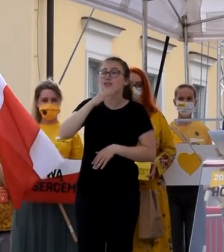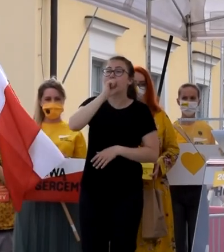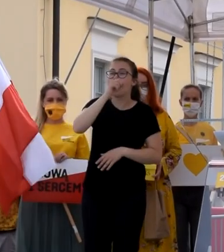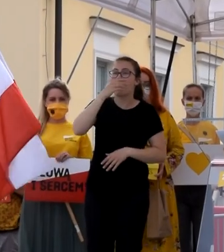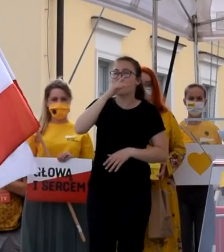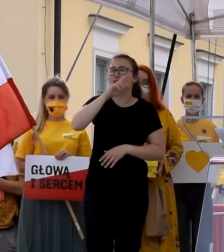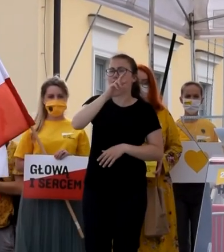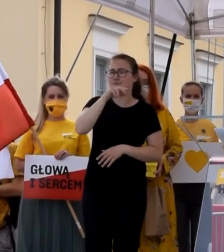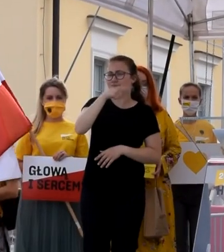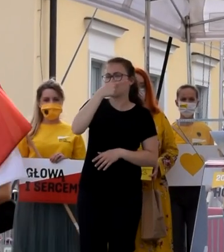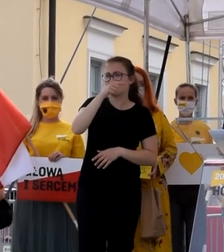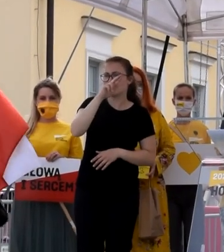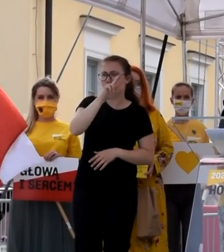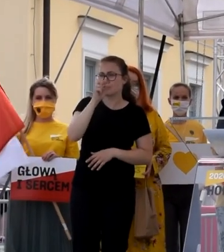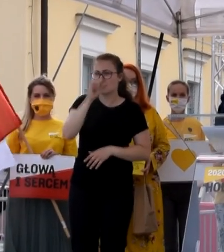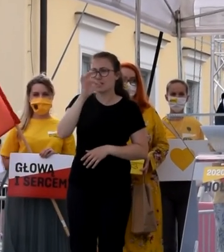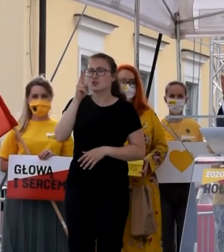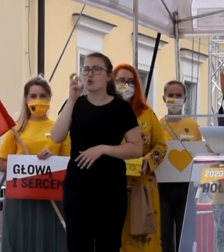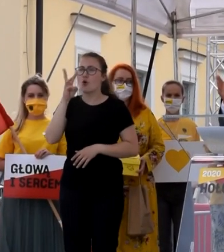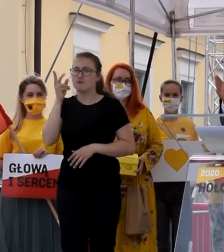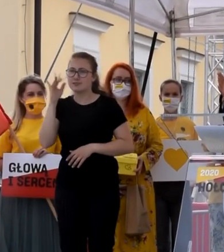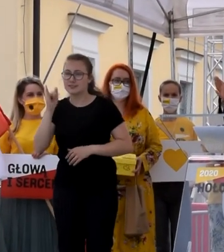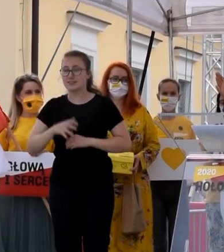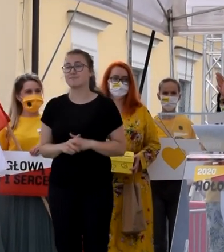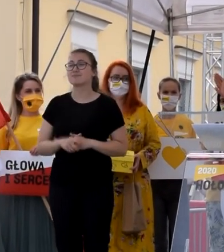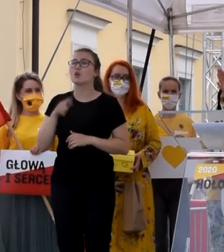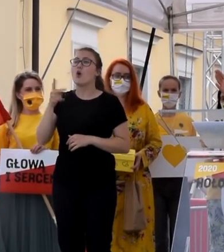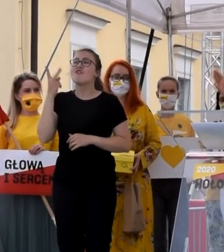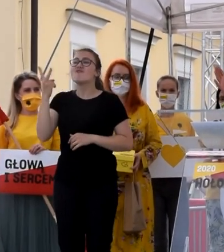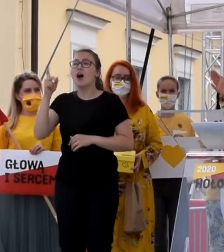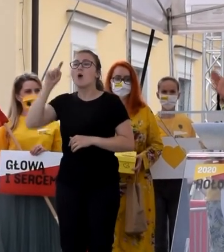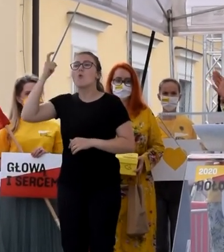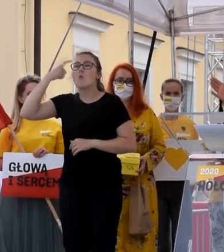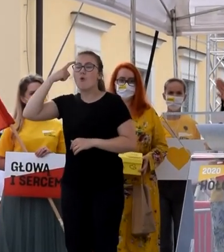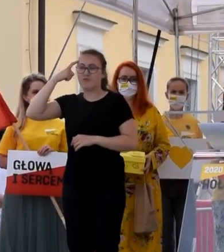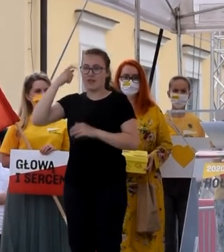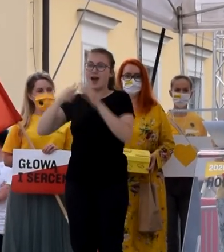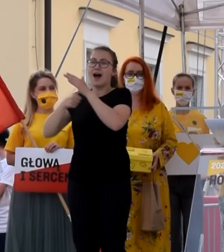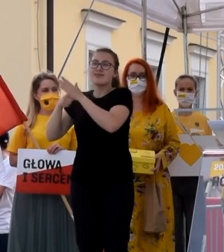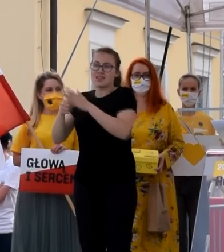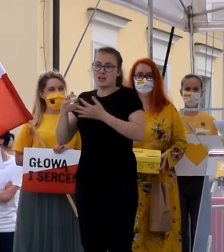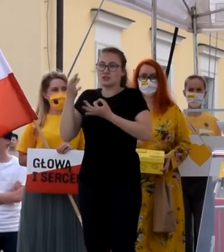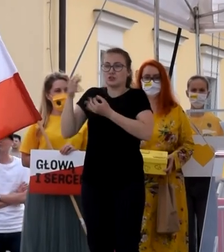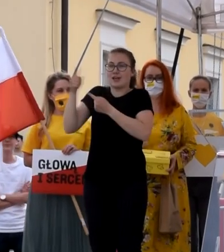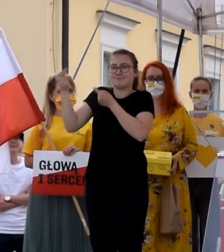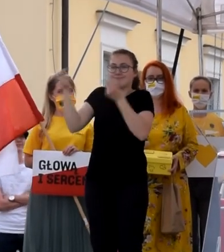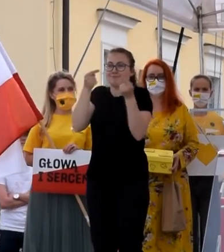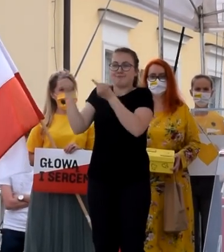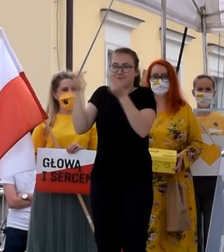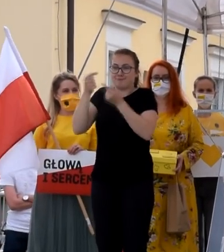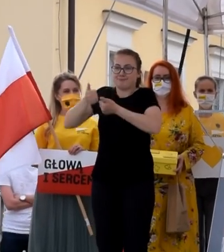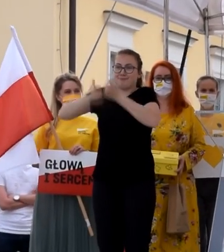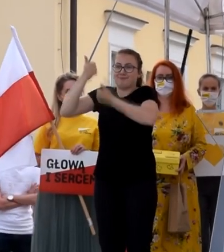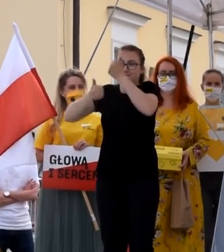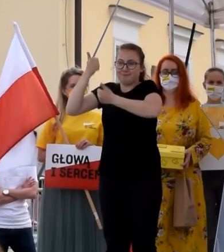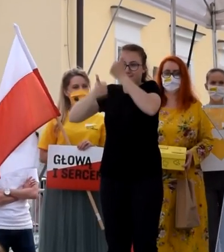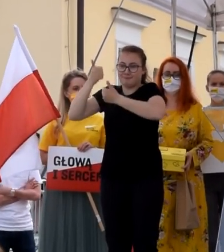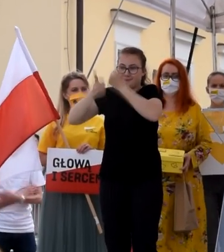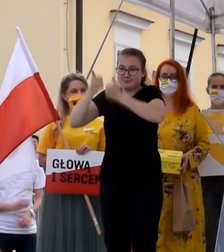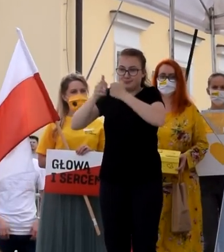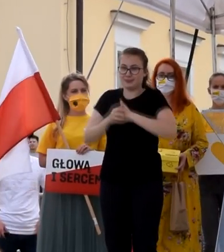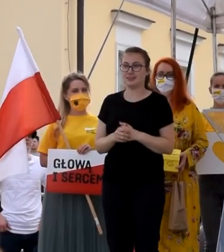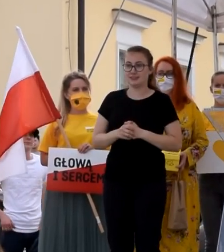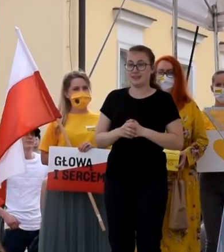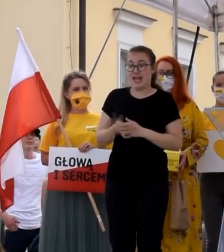trzech tych, można powiedzieć, najgłówniejszych kandydatów rywalizujących dzisiaj o urząd prezydenta Polski w ciągu